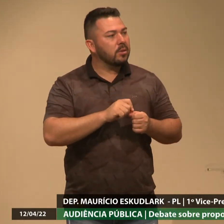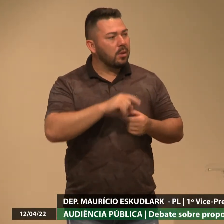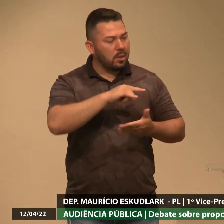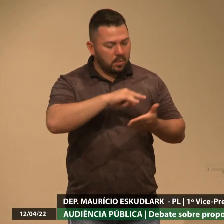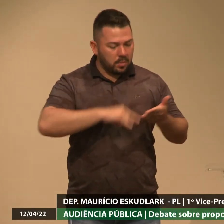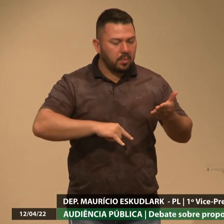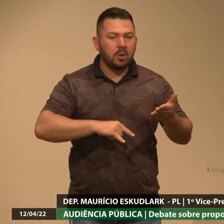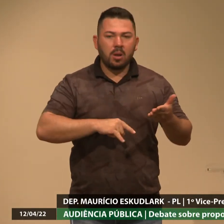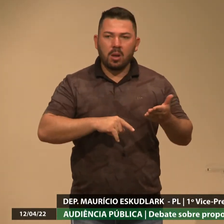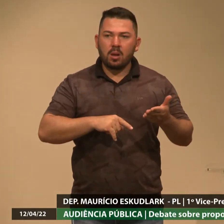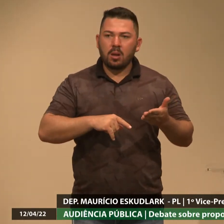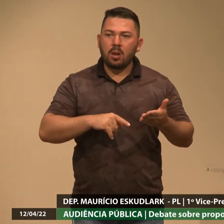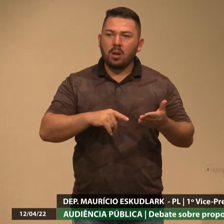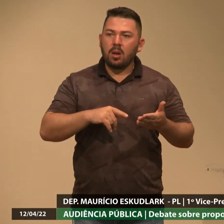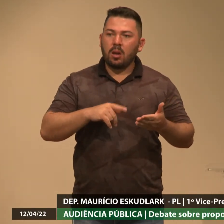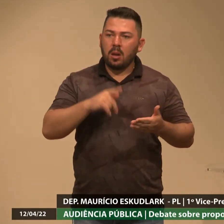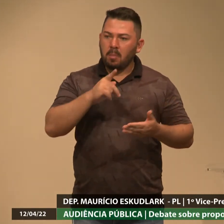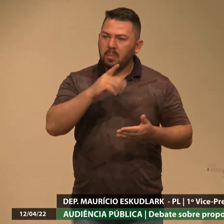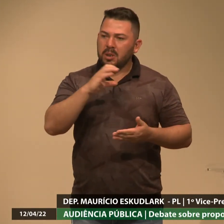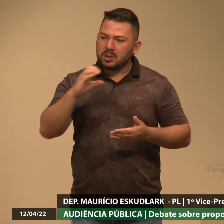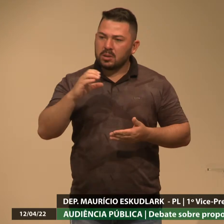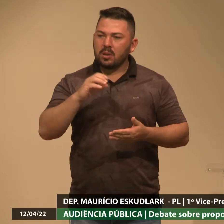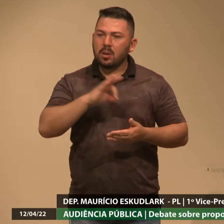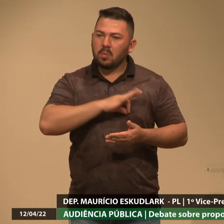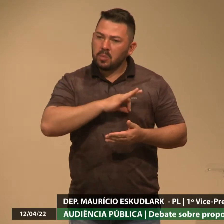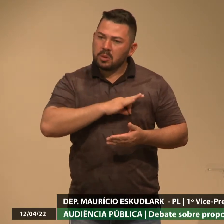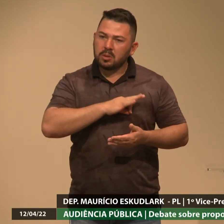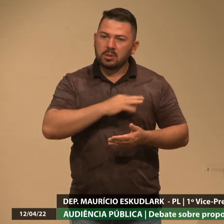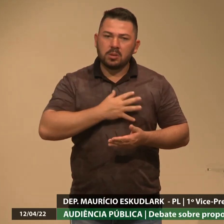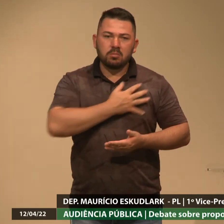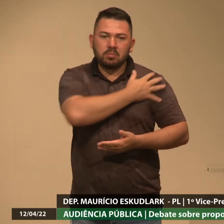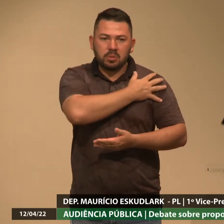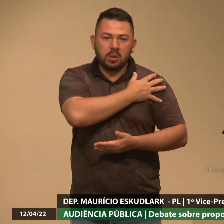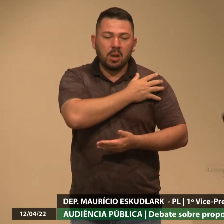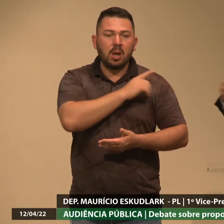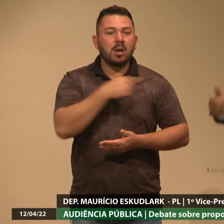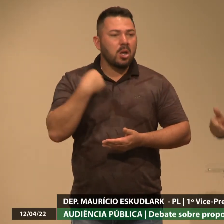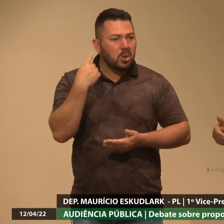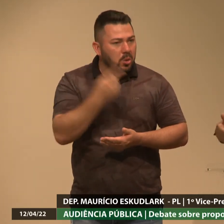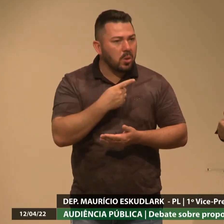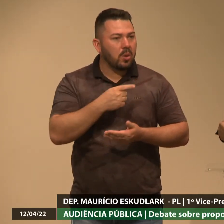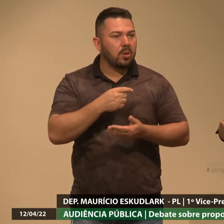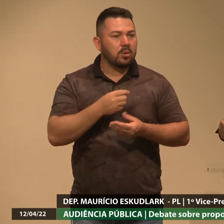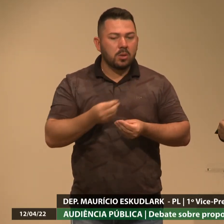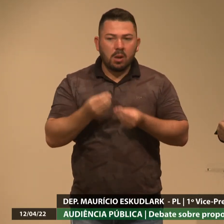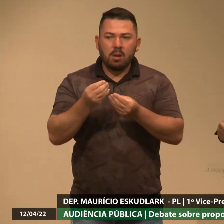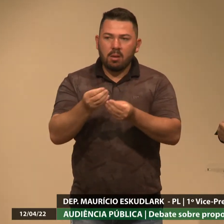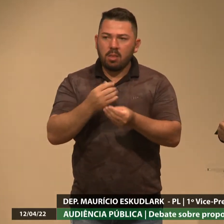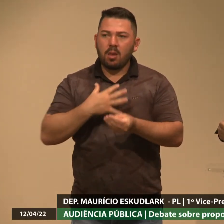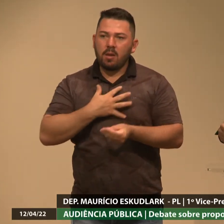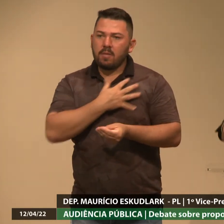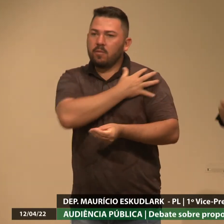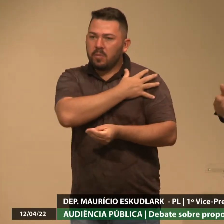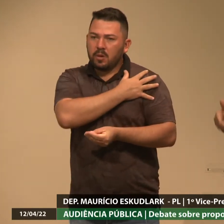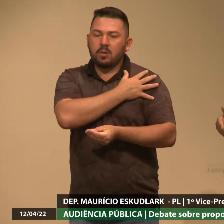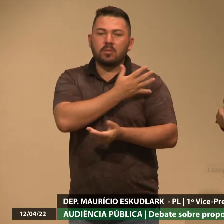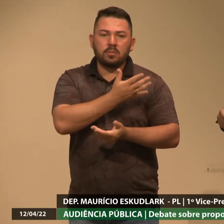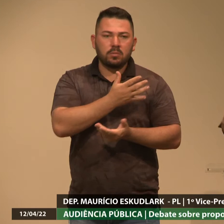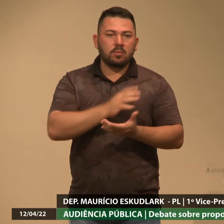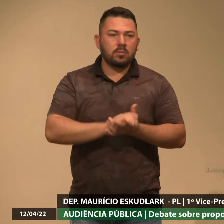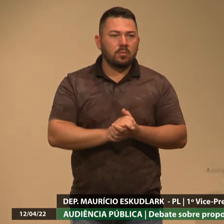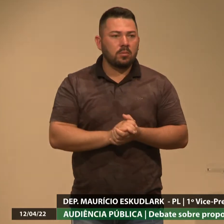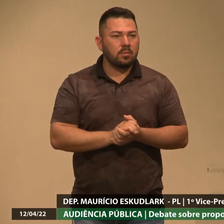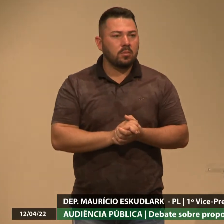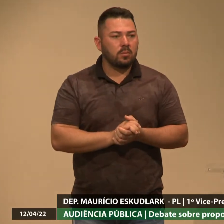armas era a polícia civil não era Polícia Federal nós dávamos o porte de arma pela